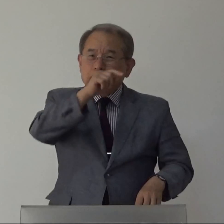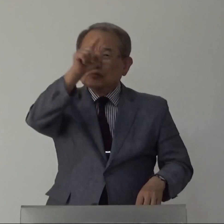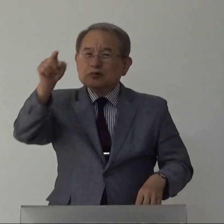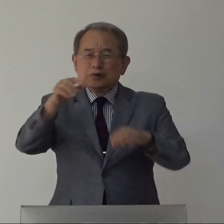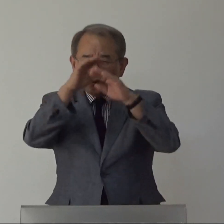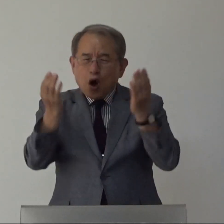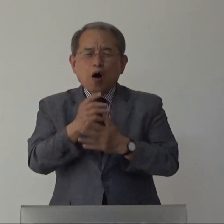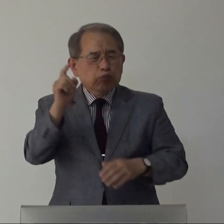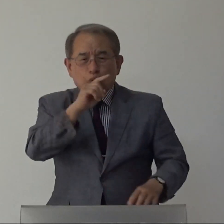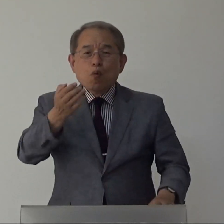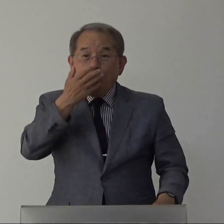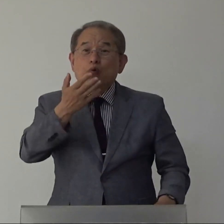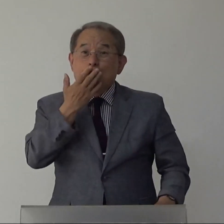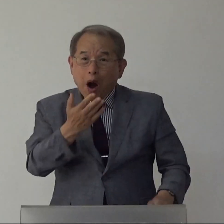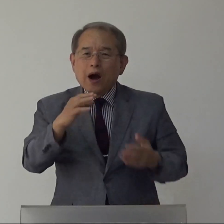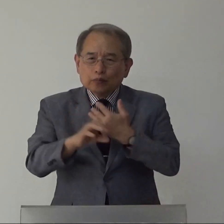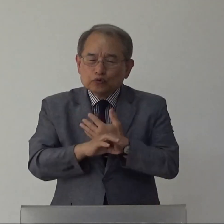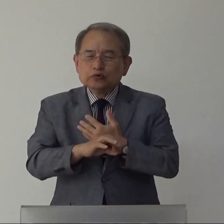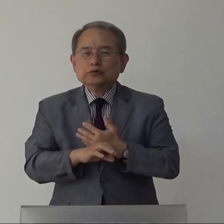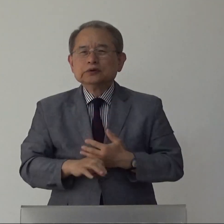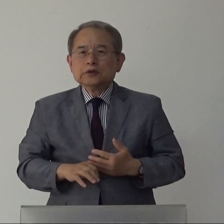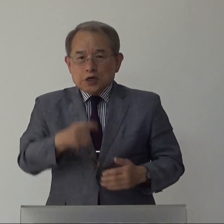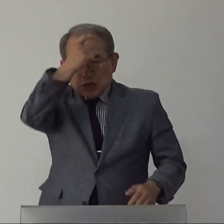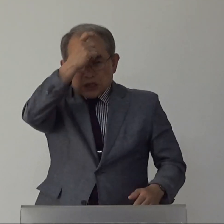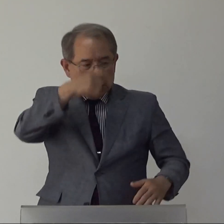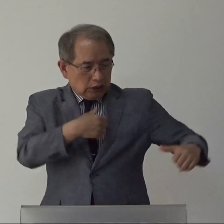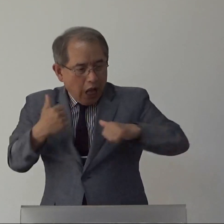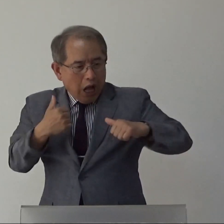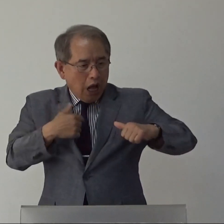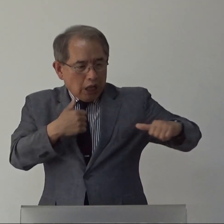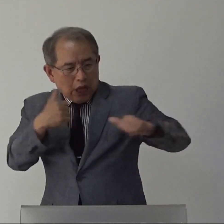사람이 다 먹고 싶은 메뉴가 다릅니다.